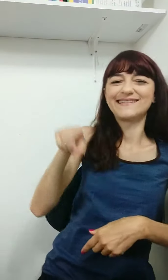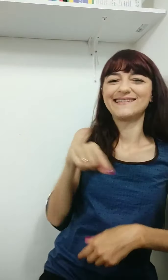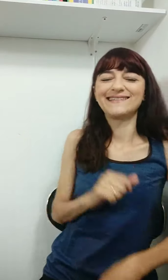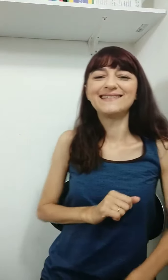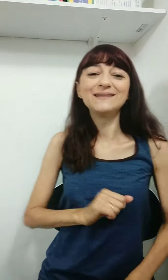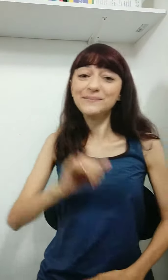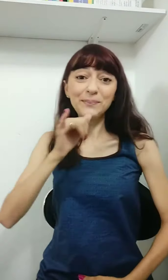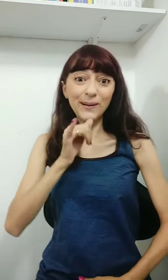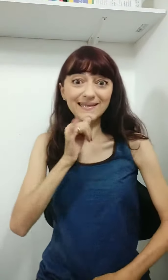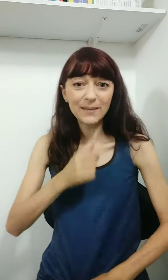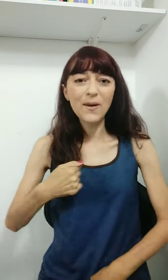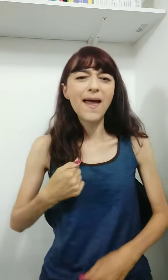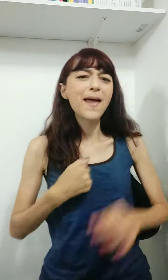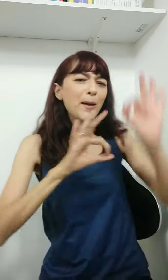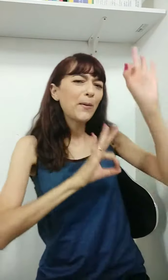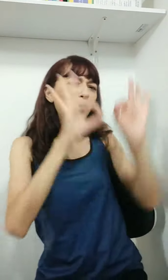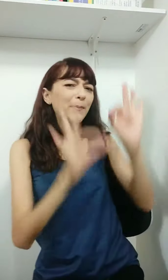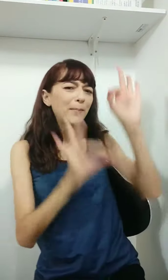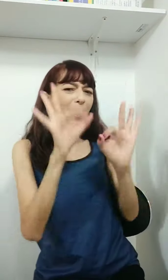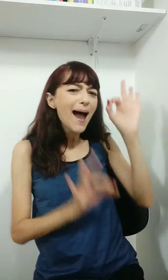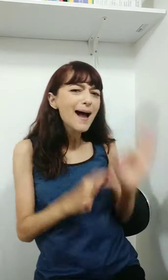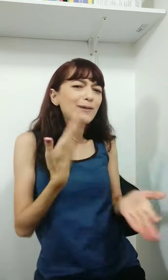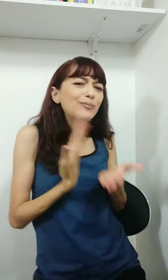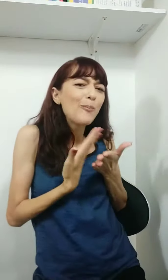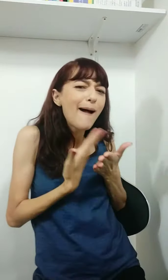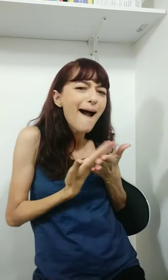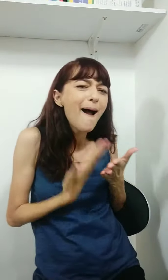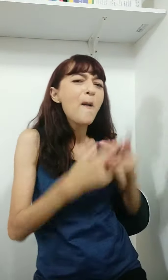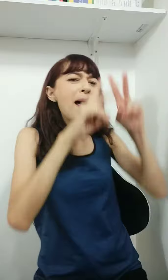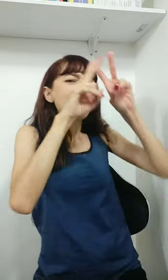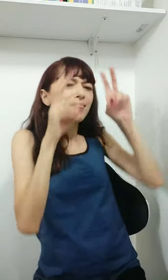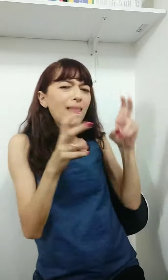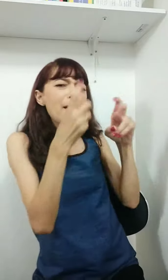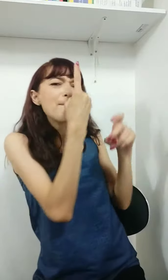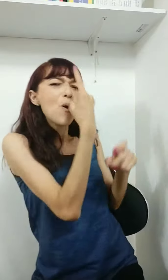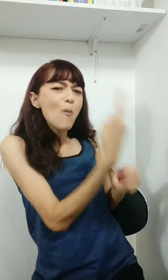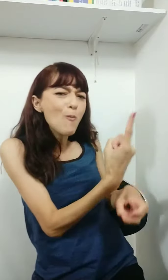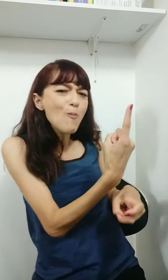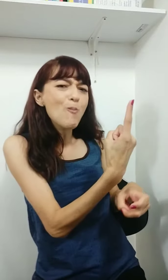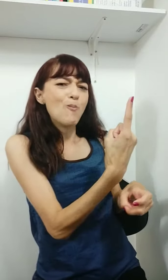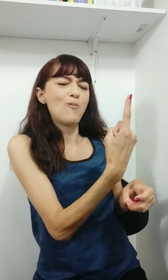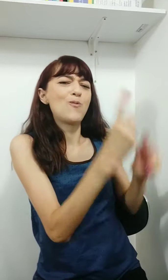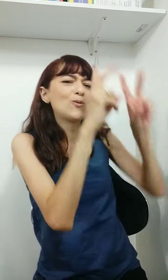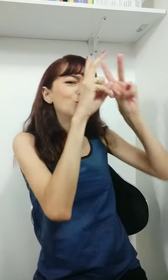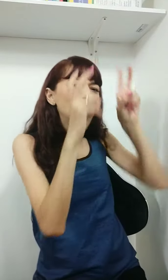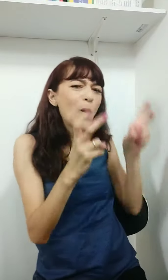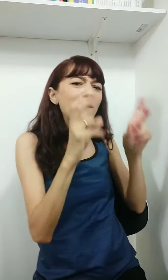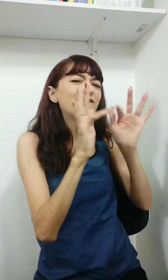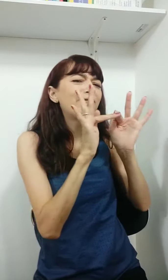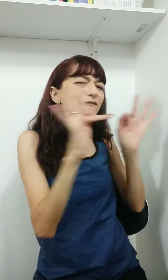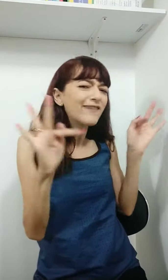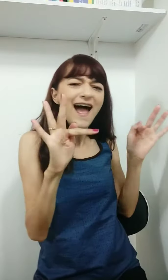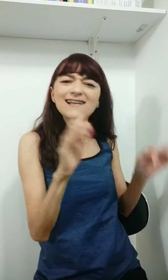desculpem, mas eu adoro aqui interagir com vocês, tá bom? Porque eu preparei aqui uma aula simplesmente sobre negação, sobre esse tema, não